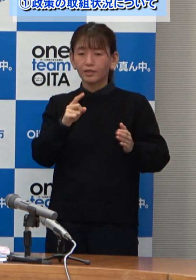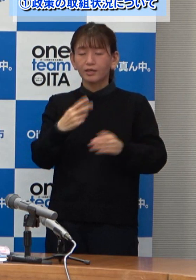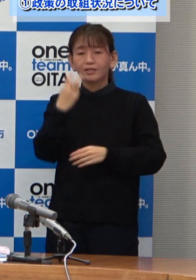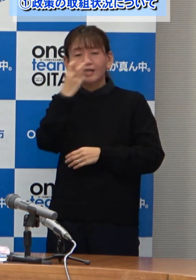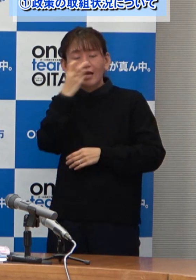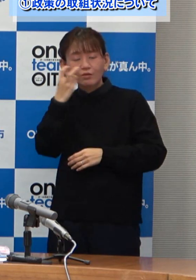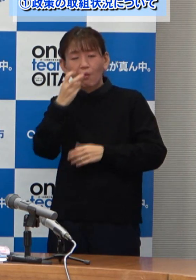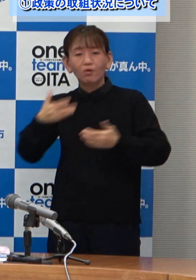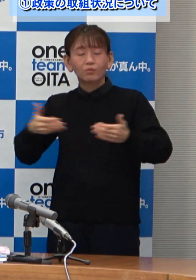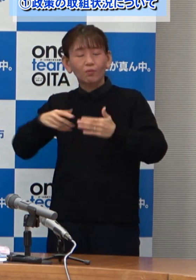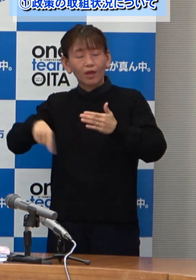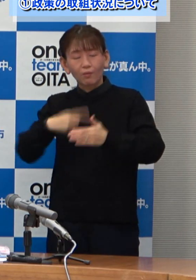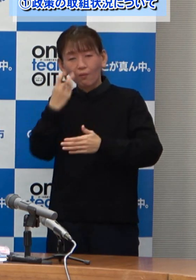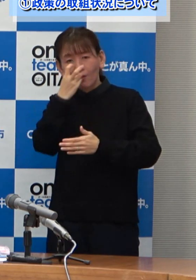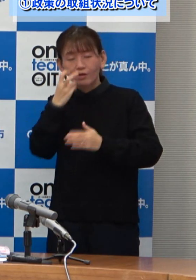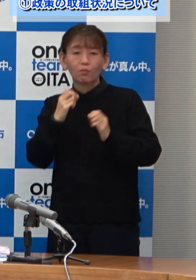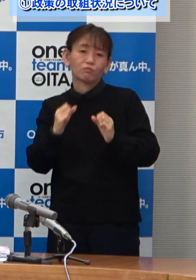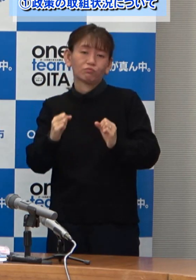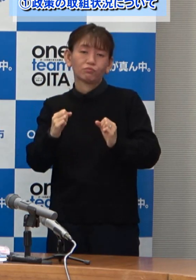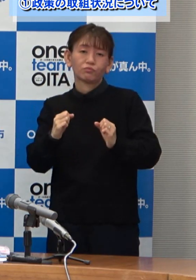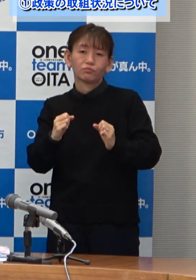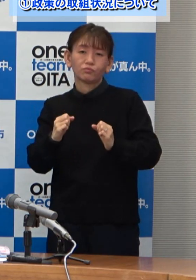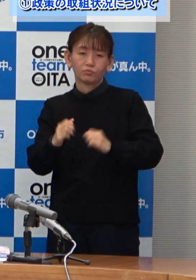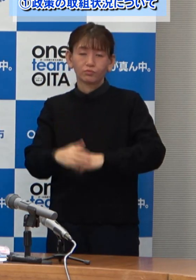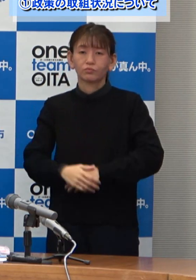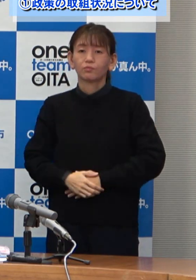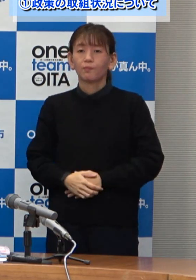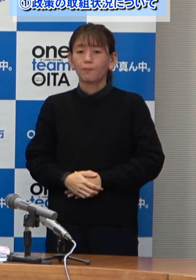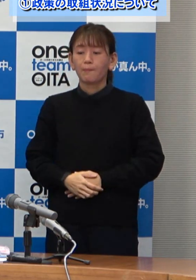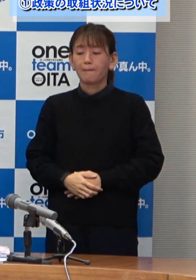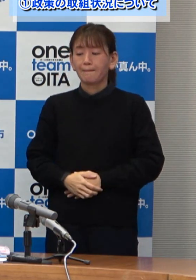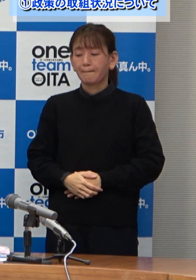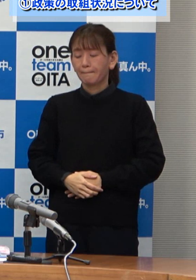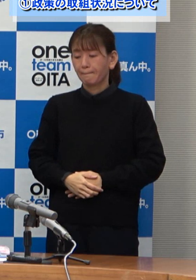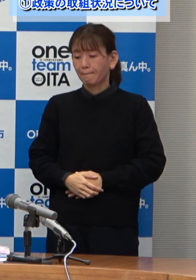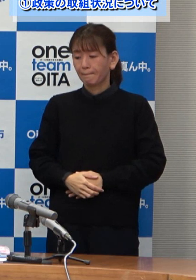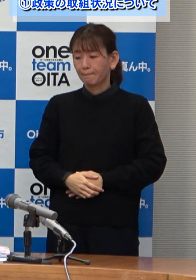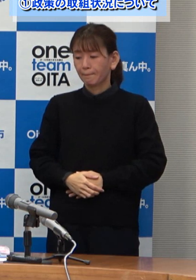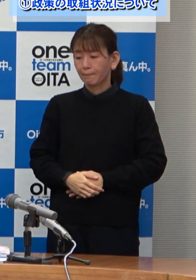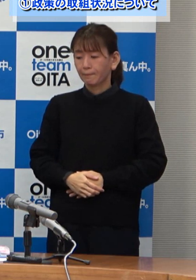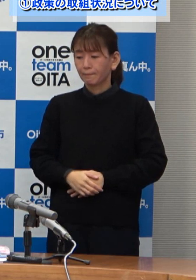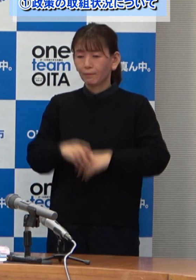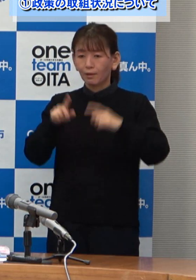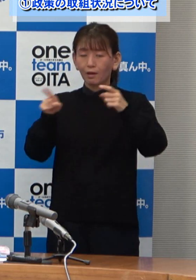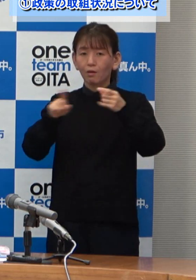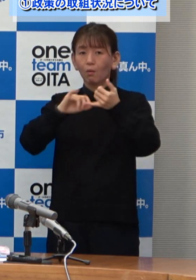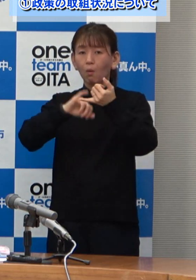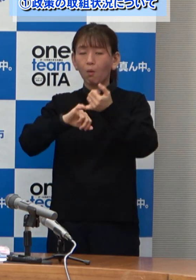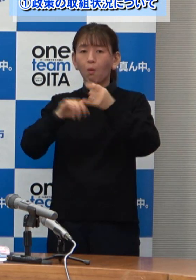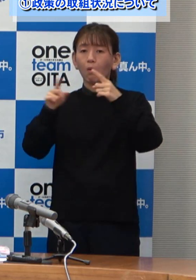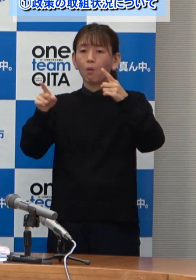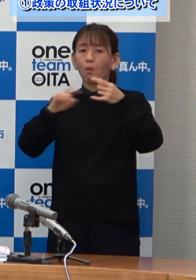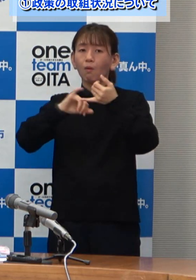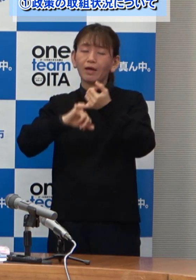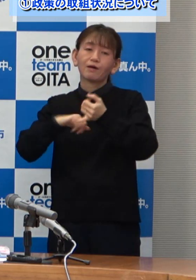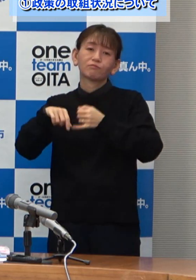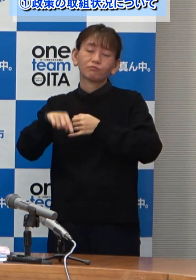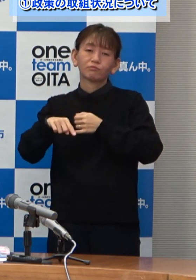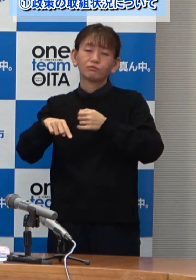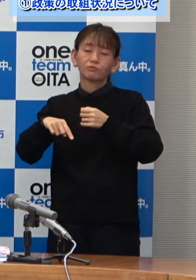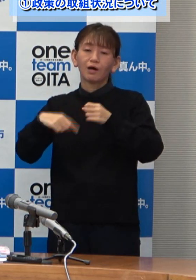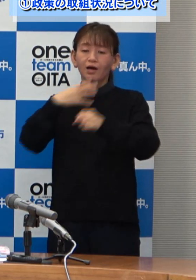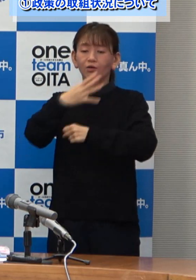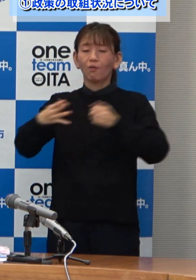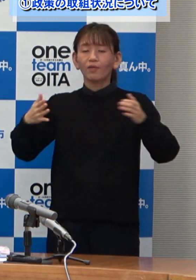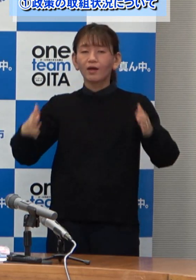という形でえ考えておりますでそのマニスは4年間で行うべきことを